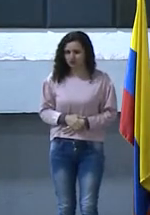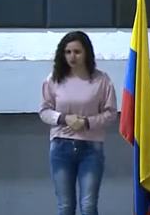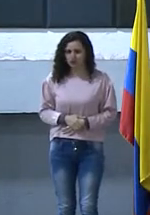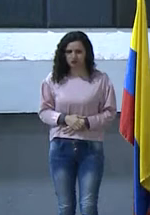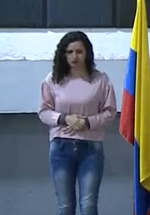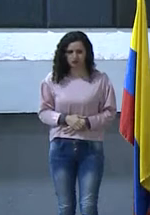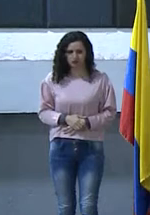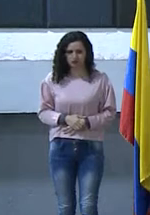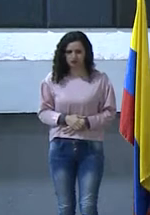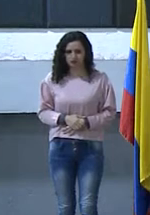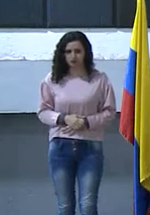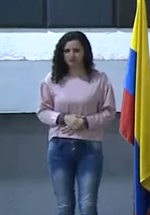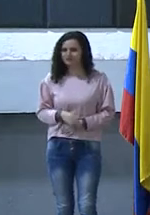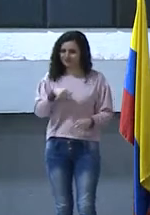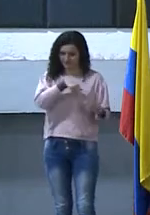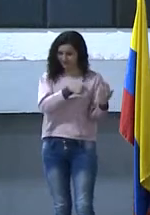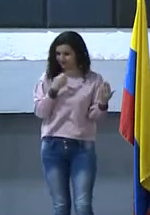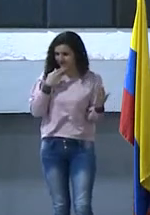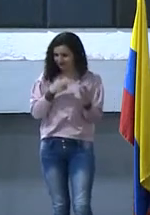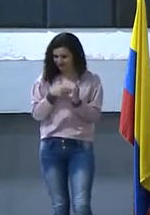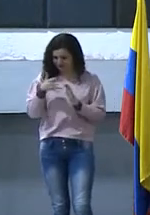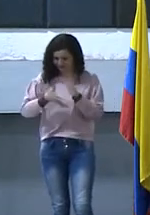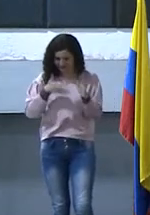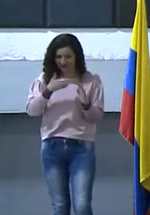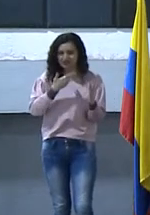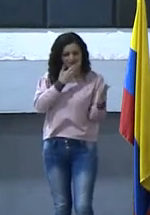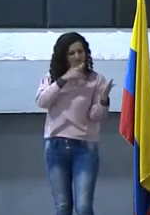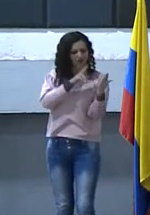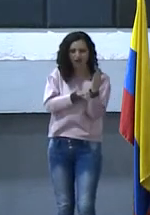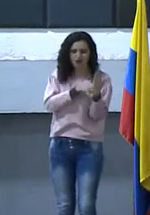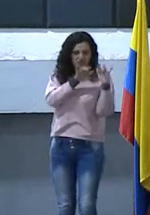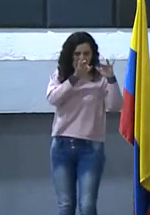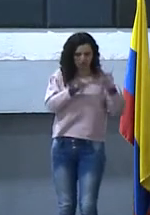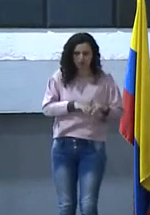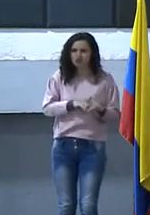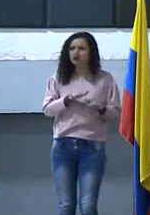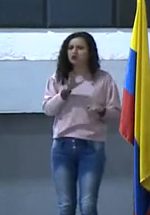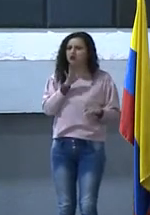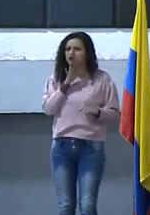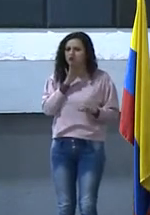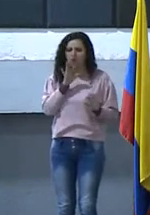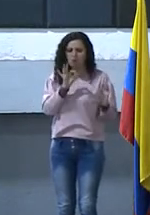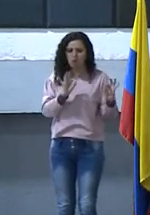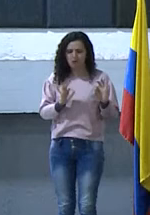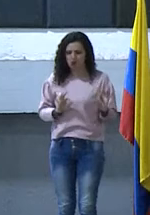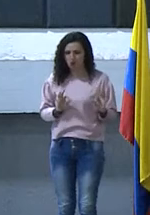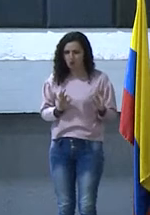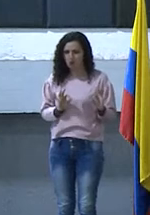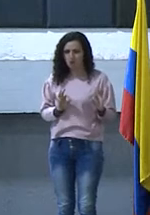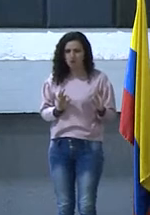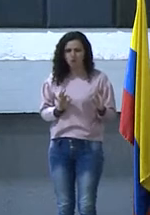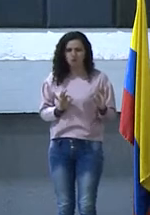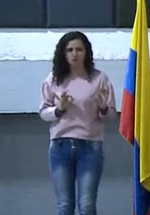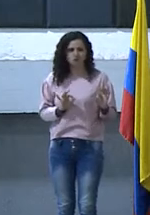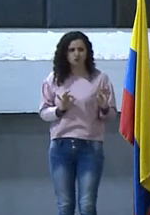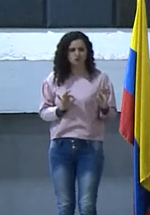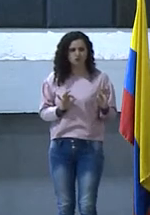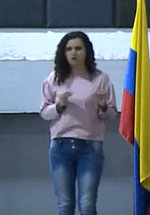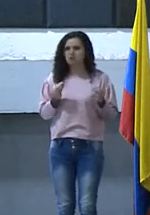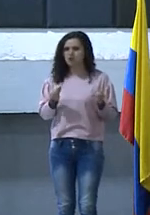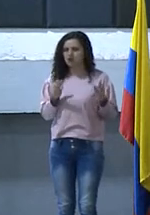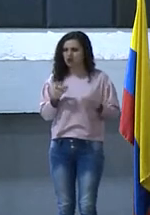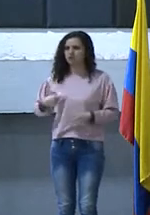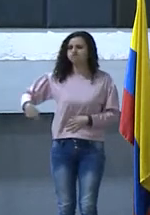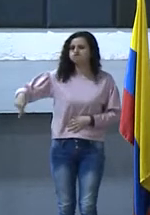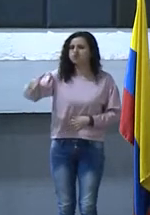esta es una proclama preparada para todas y todos nosotros por el